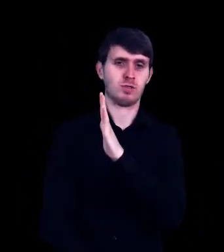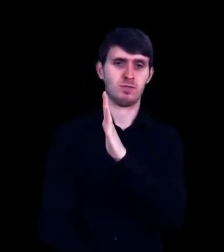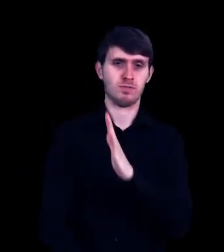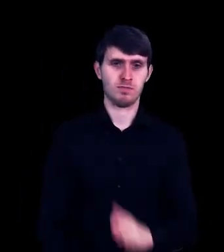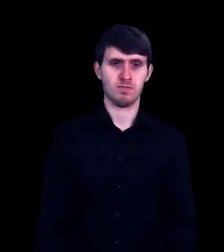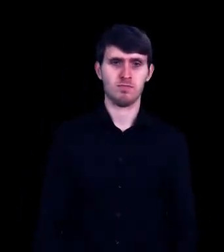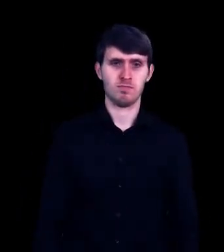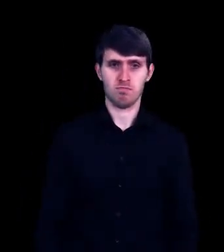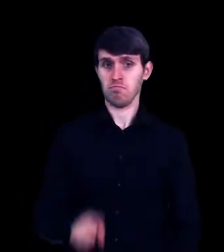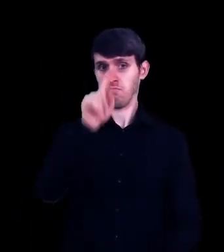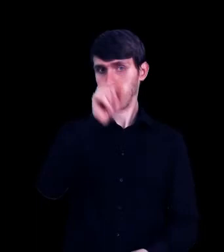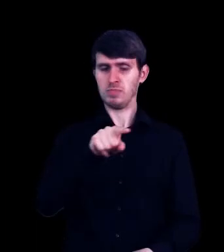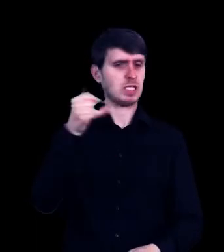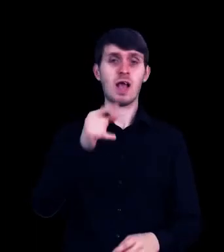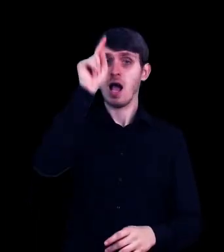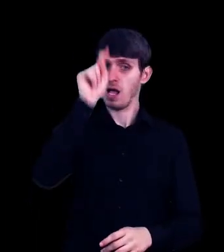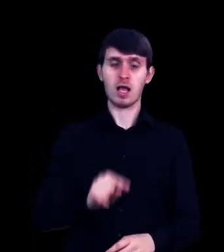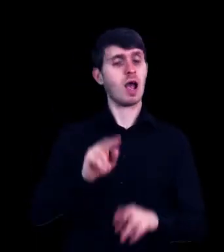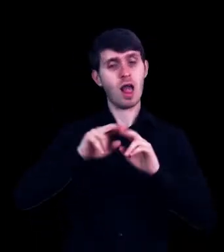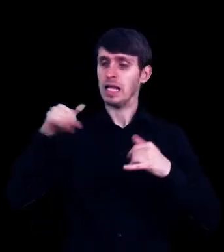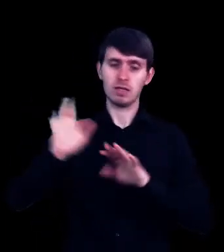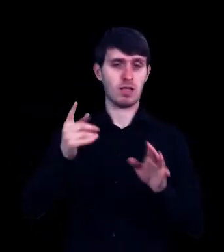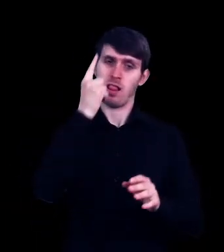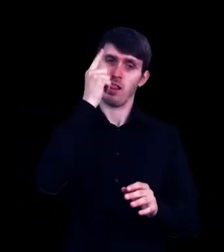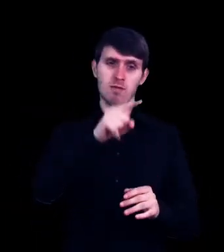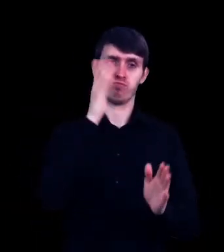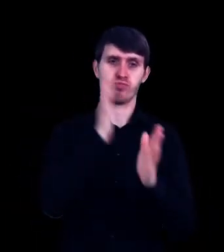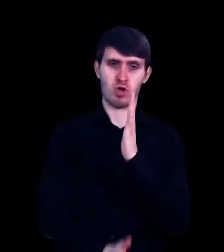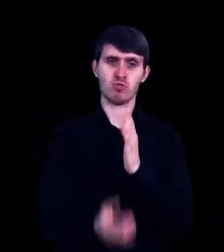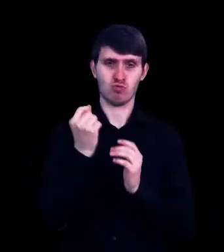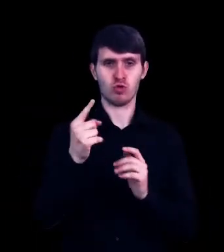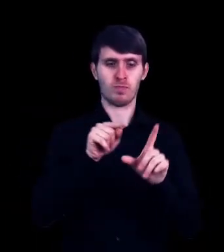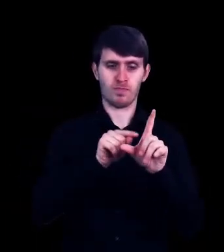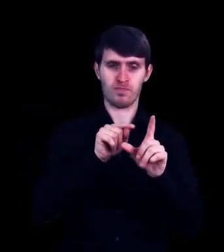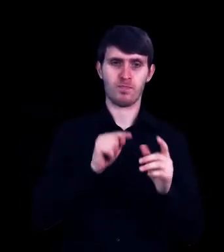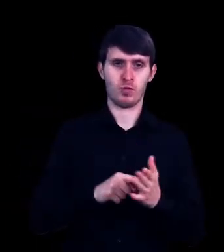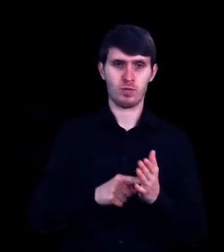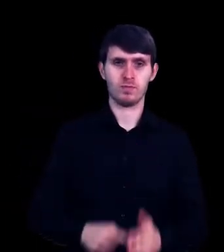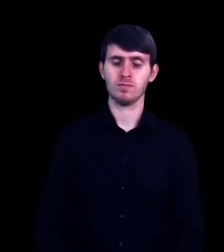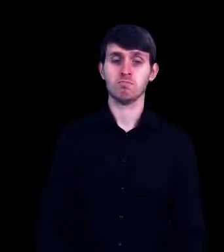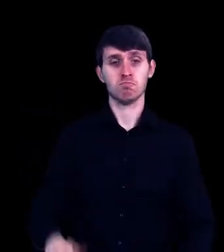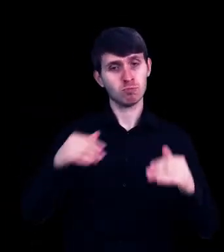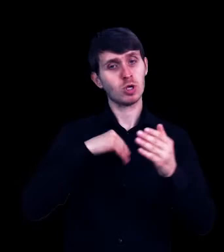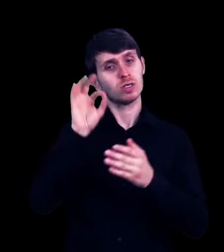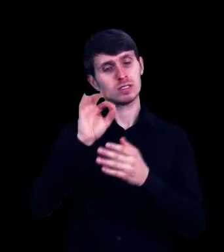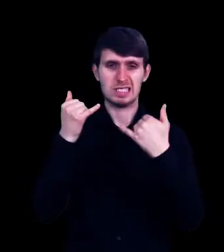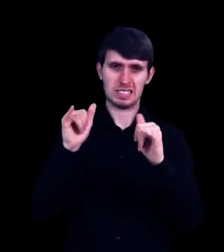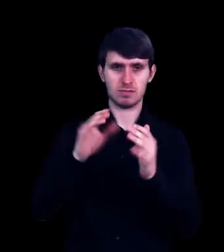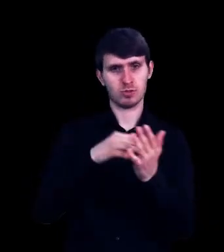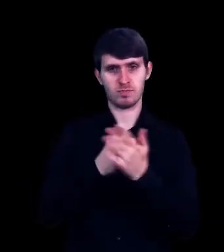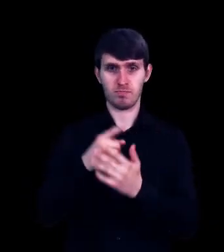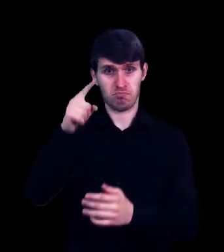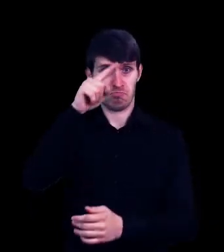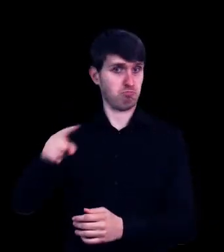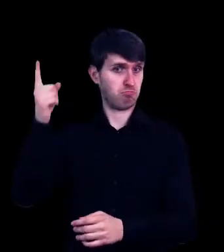prostym. Moglibyśmy narysować na przykład taki kąt prosty. W ten sposób.